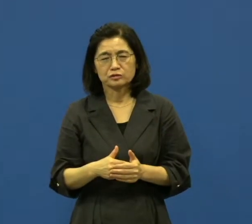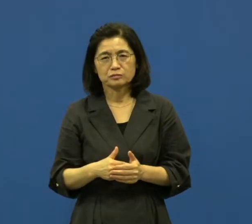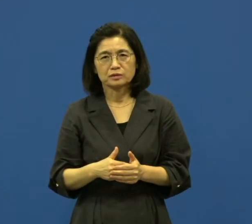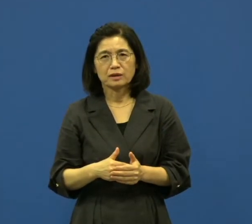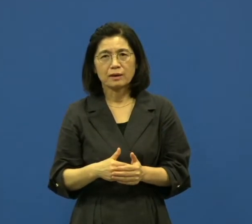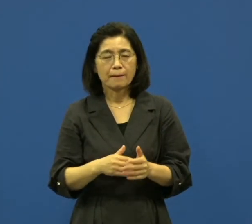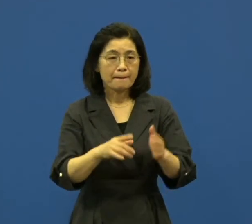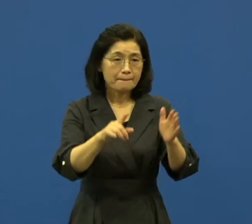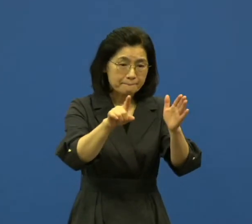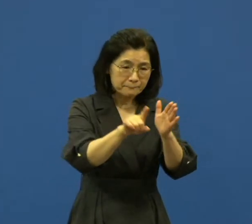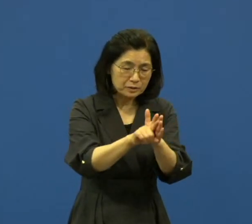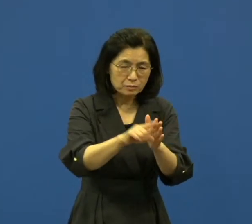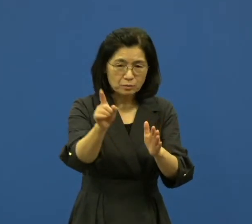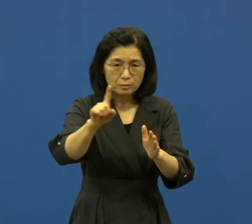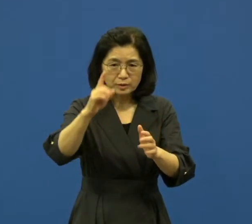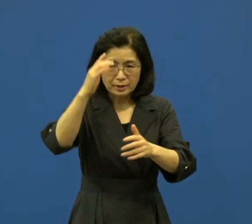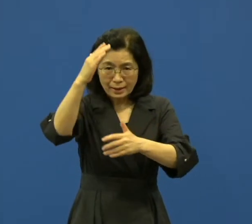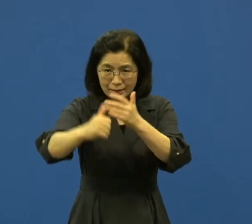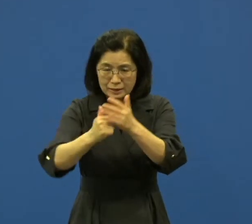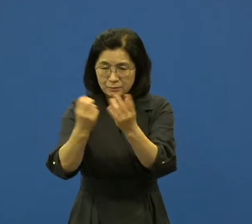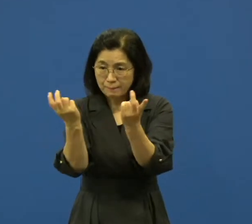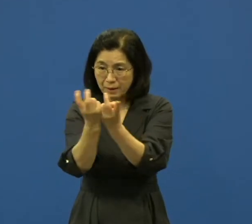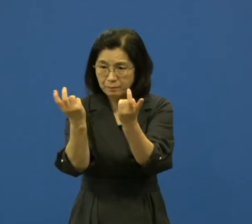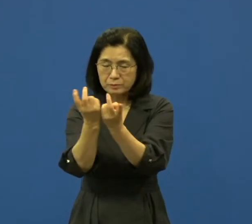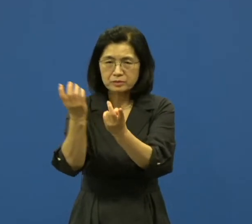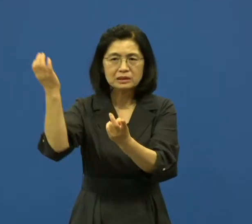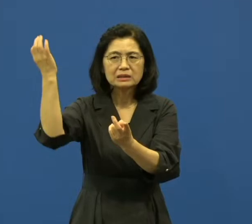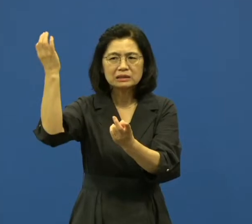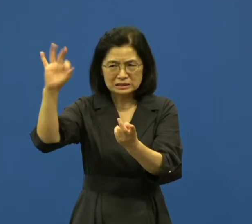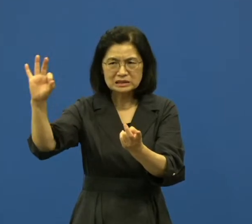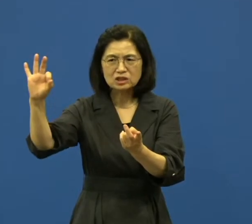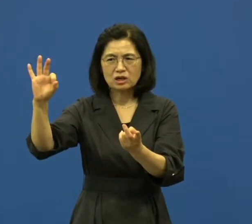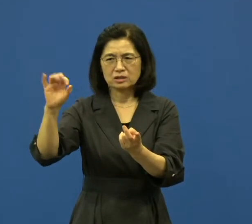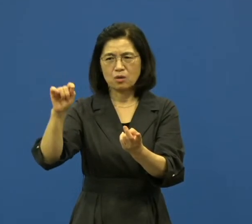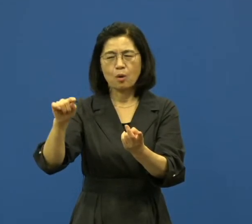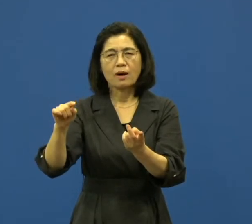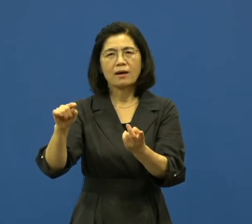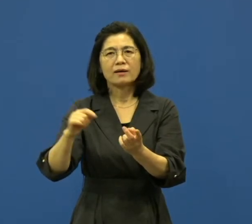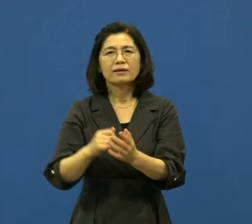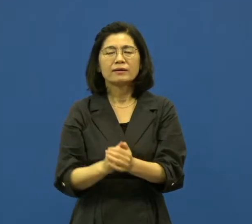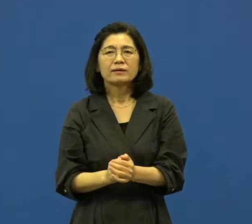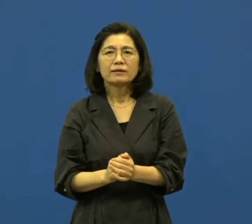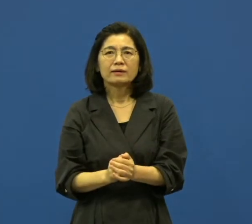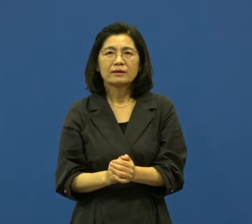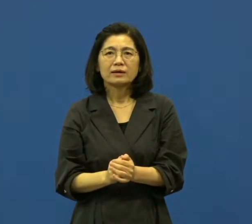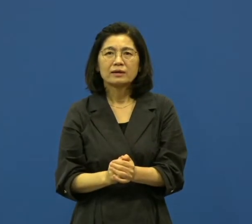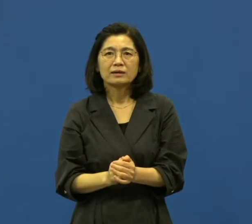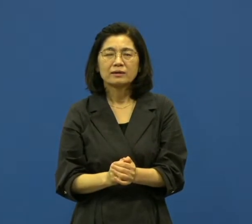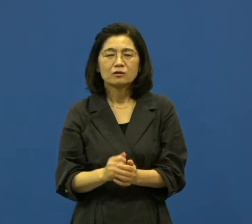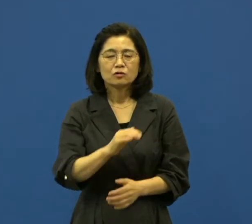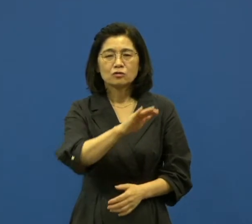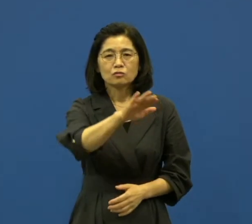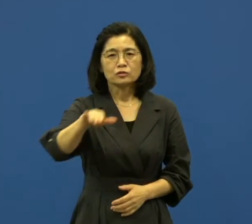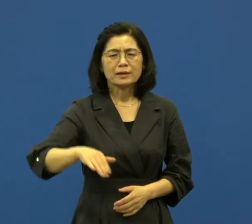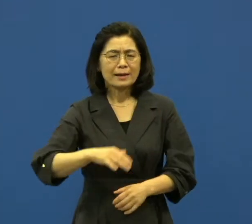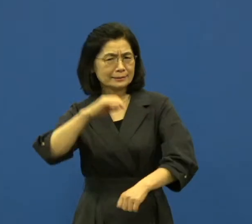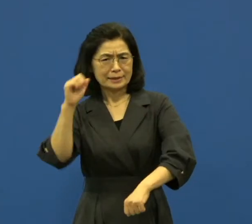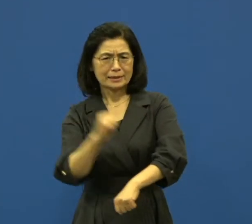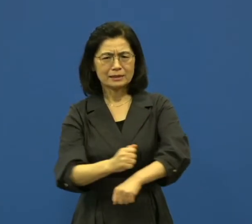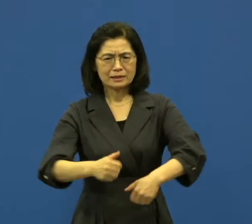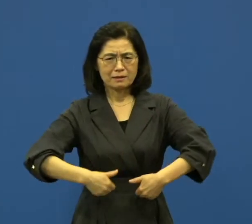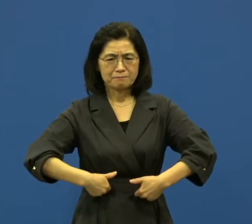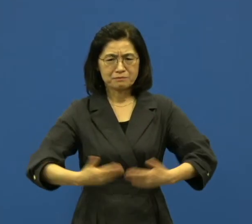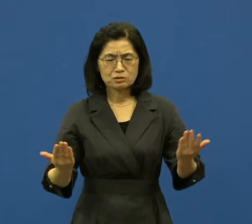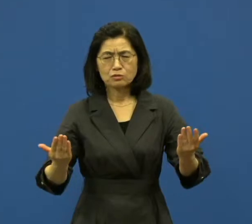믿음은 하나님의 방법을 받아들이는 것입니다. 그런 면에서 우리가 잘나야 할 필요가 없습니다.